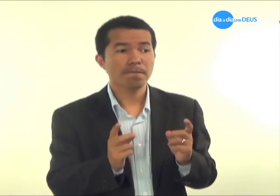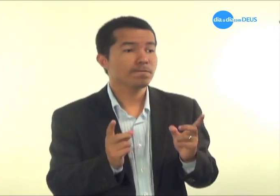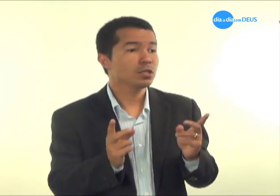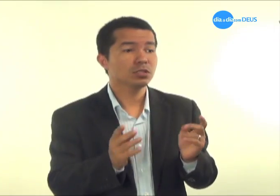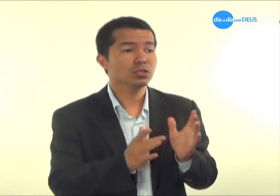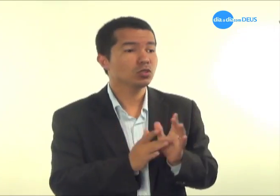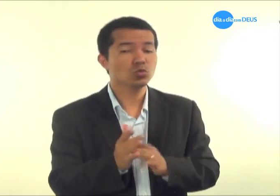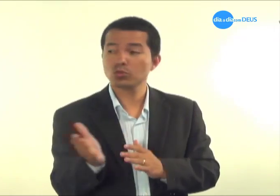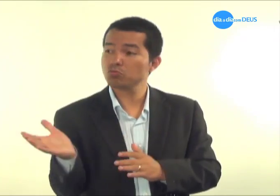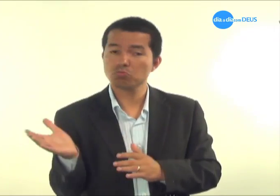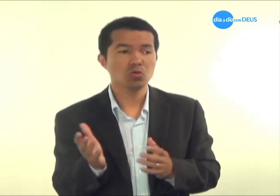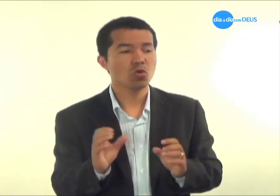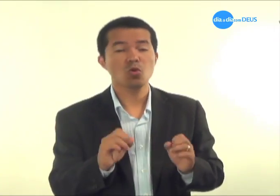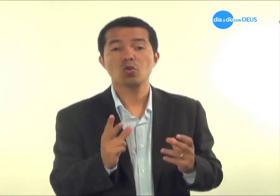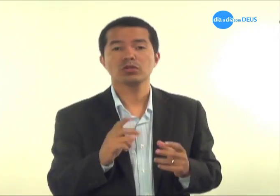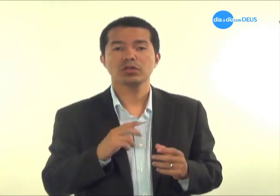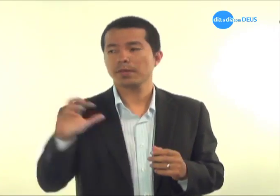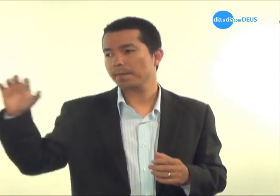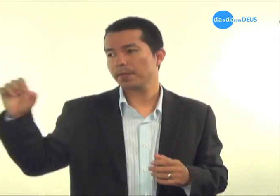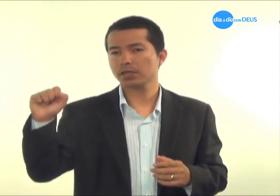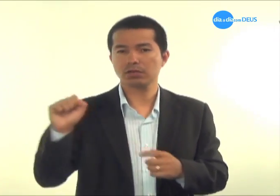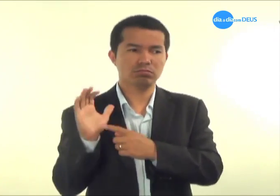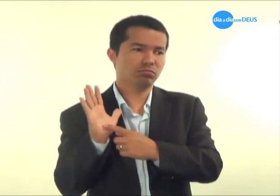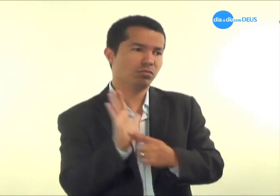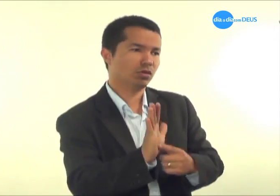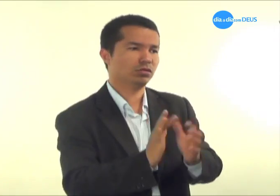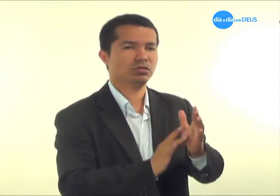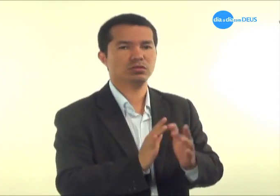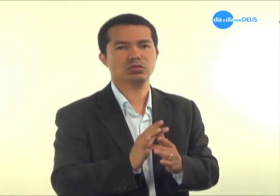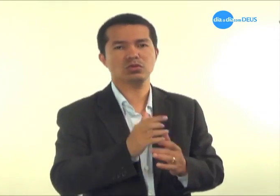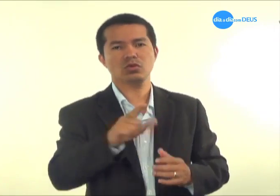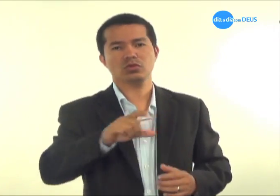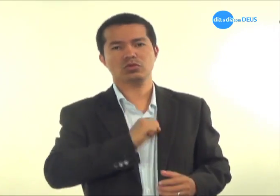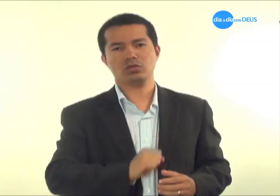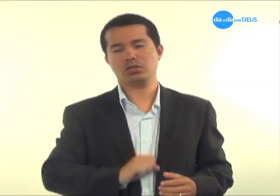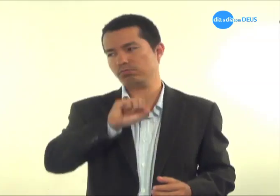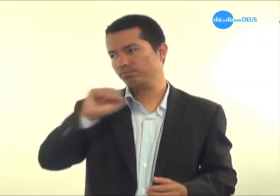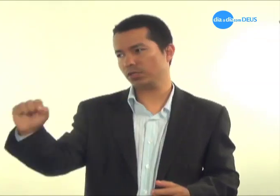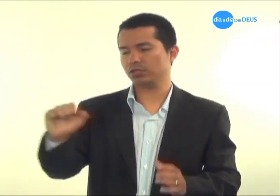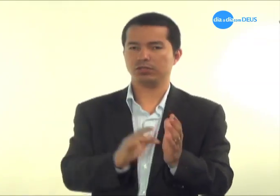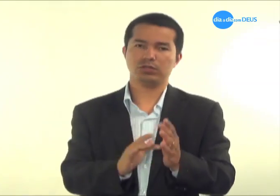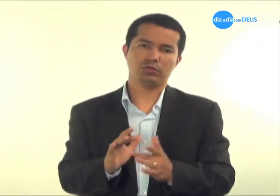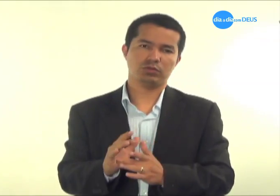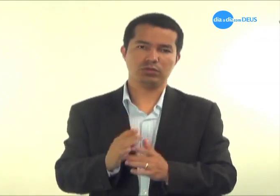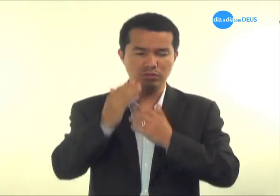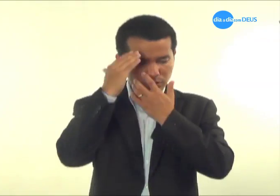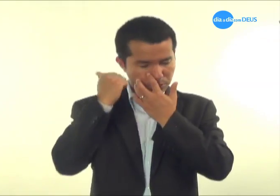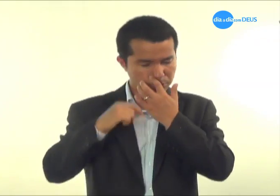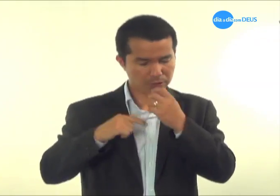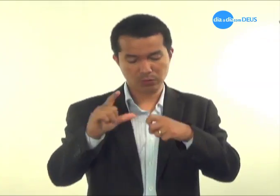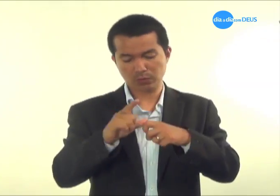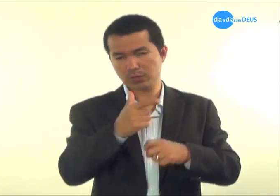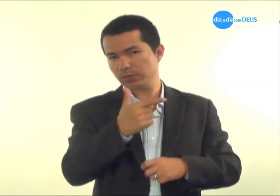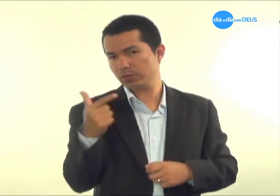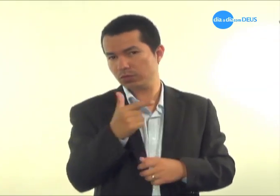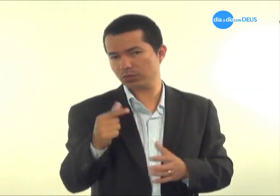para entregar Jesus. E o interessante é a maneira como ele faz isso. Lucas